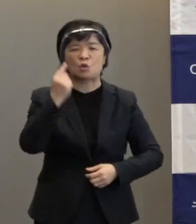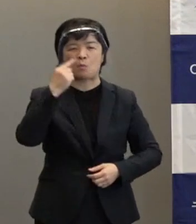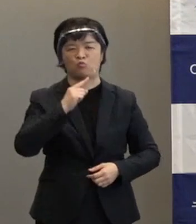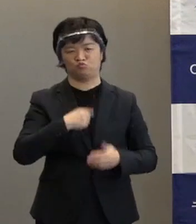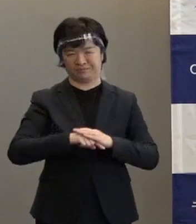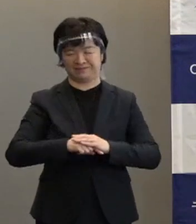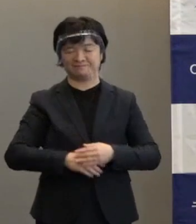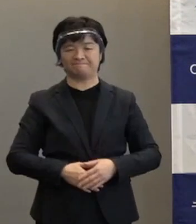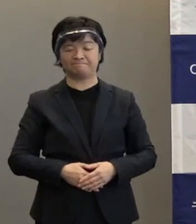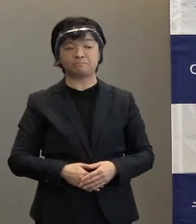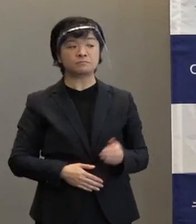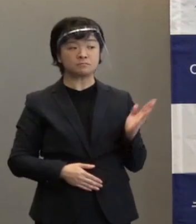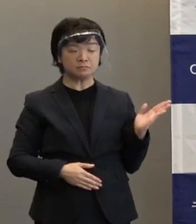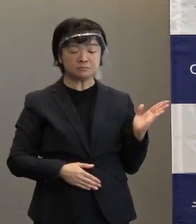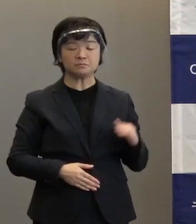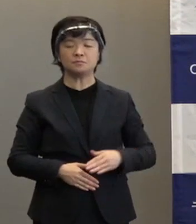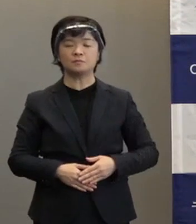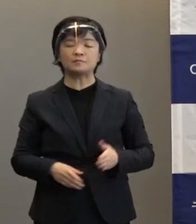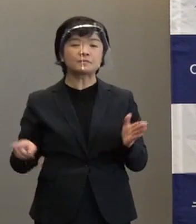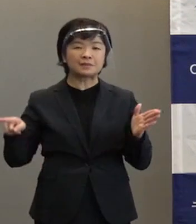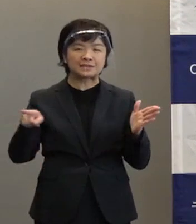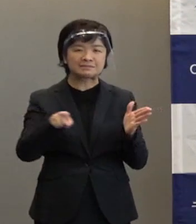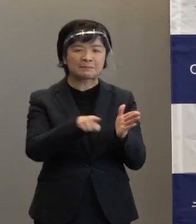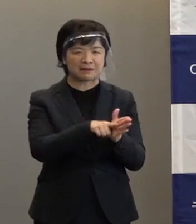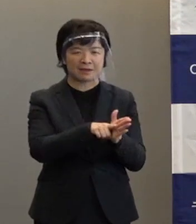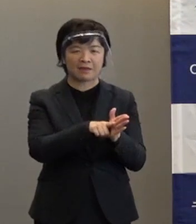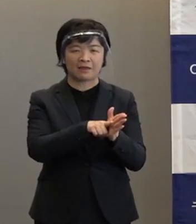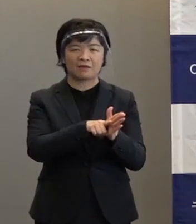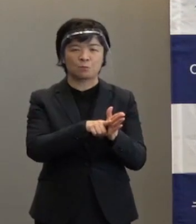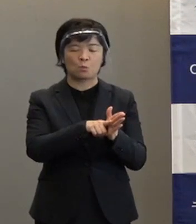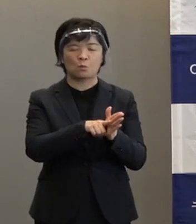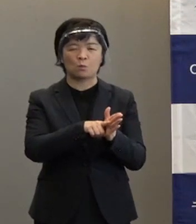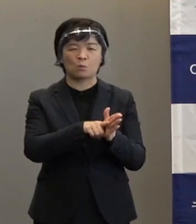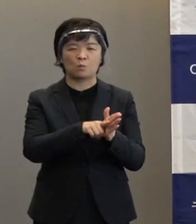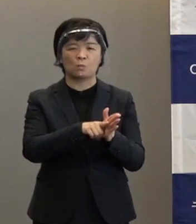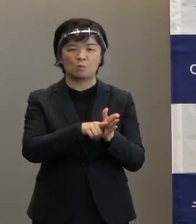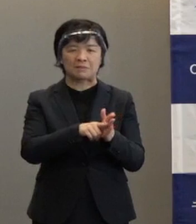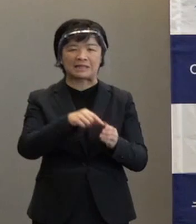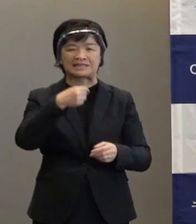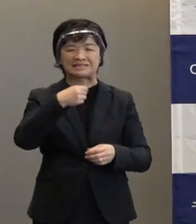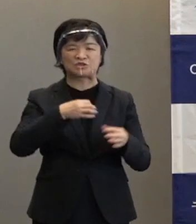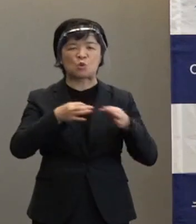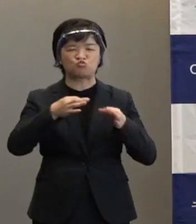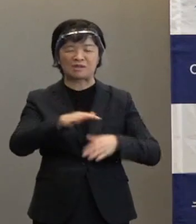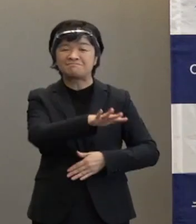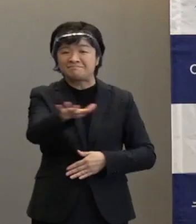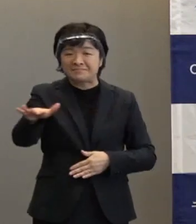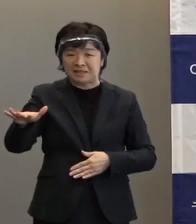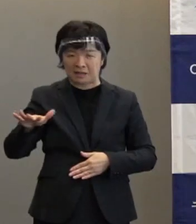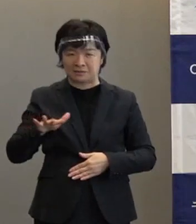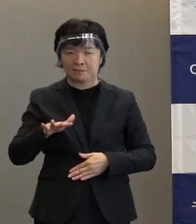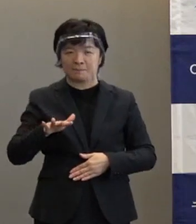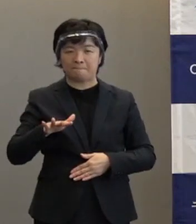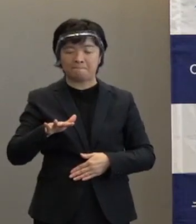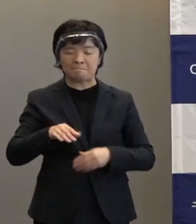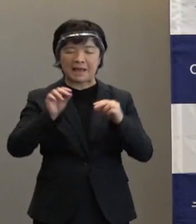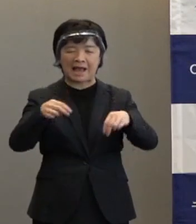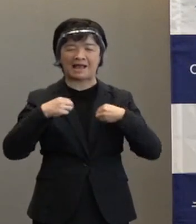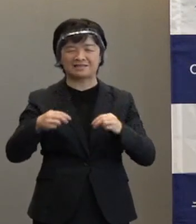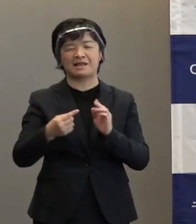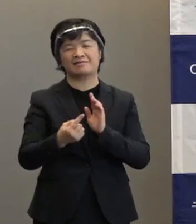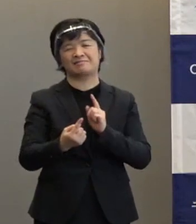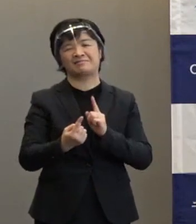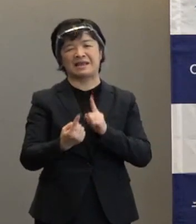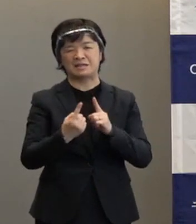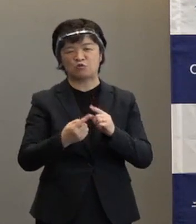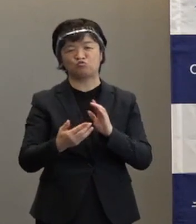ます。 これまでの何て言うんですかね、飲食店の皆様方の感染対策への協